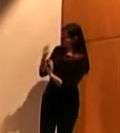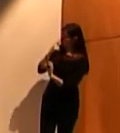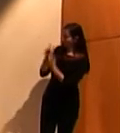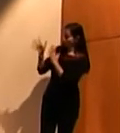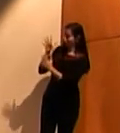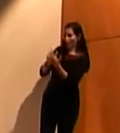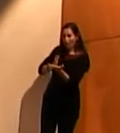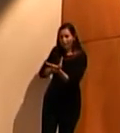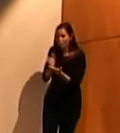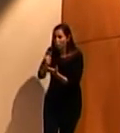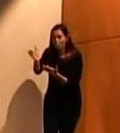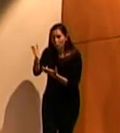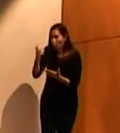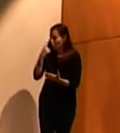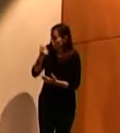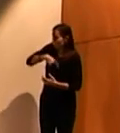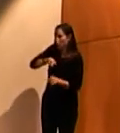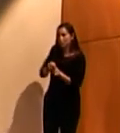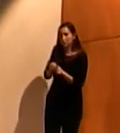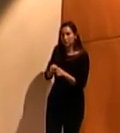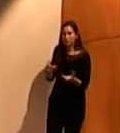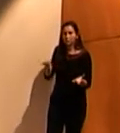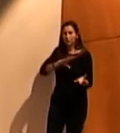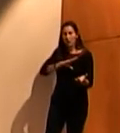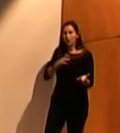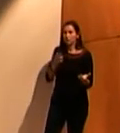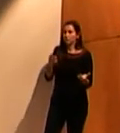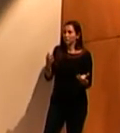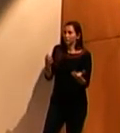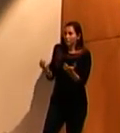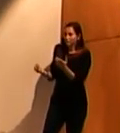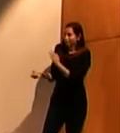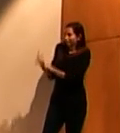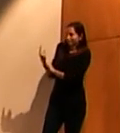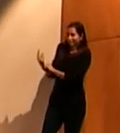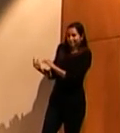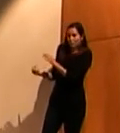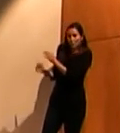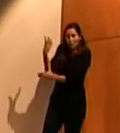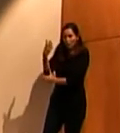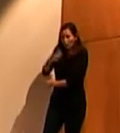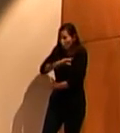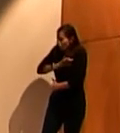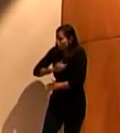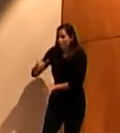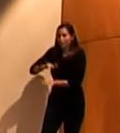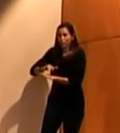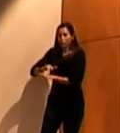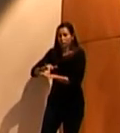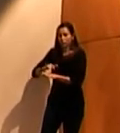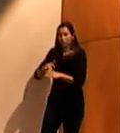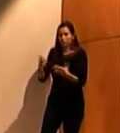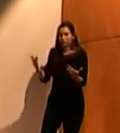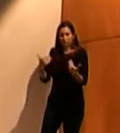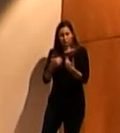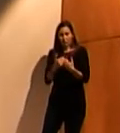Geneviève, ça a été pour nous aussi une aventure parce qu'on avait, c'était quelque chose de nouveau auquel on n'avait jamais eu l'occasion de